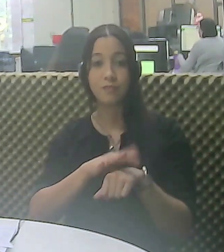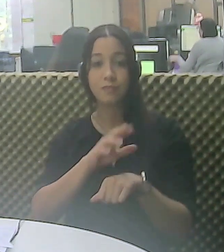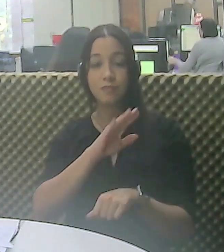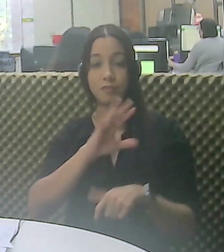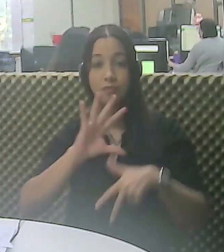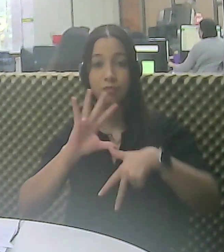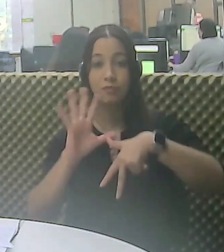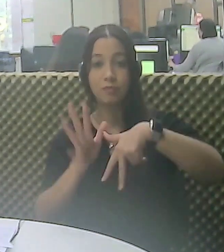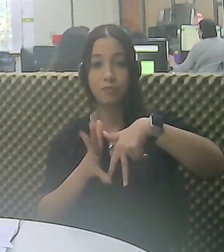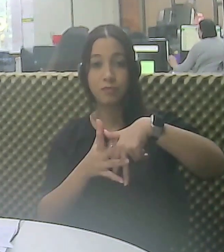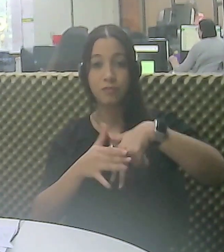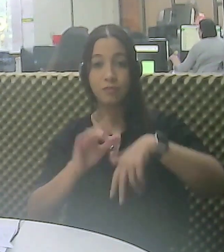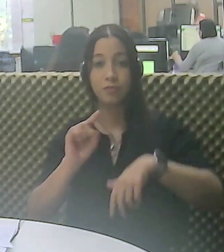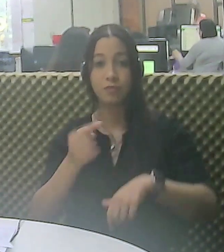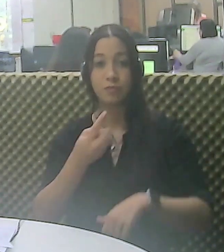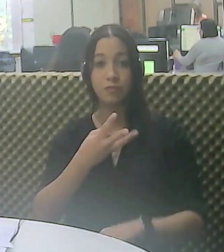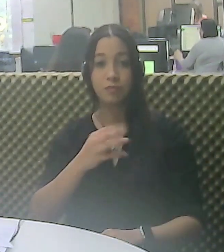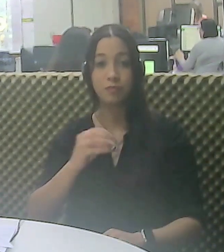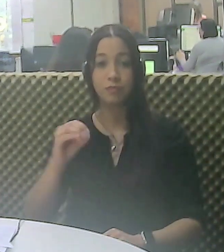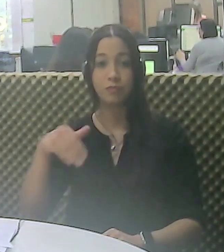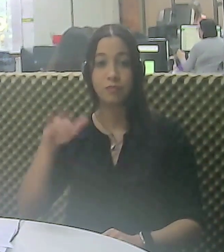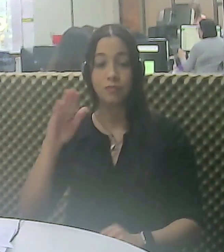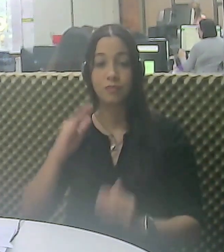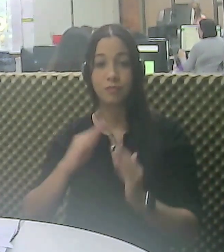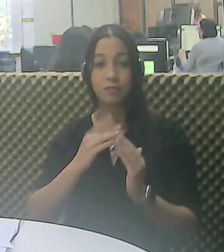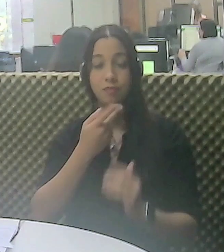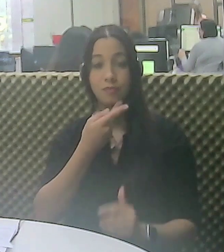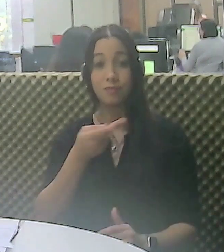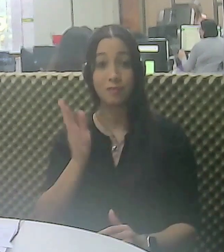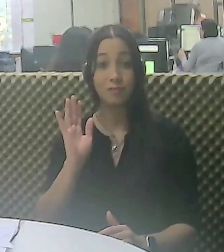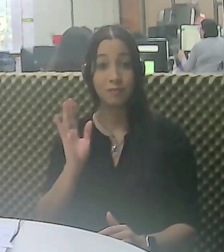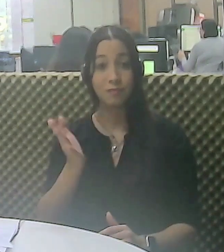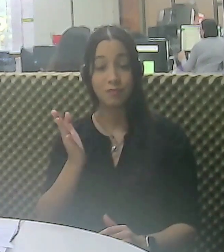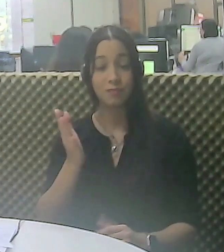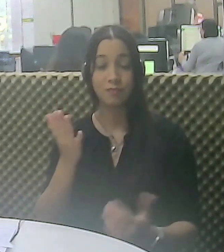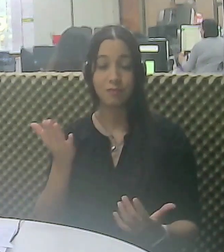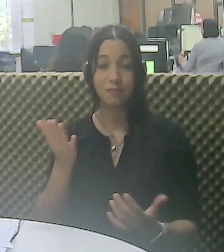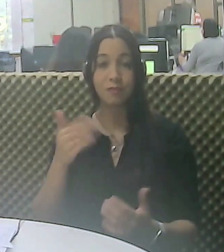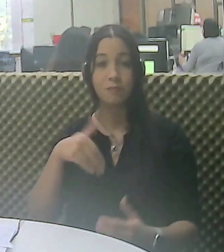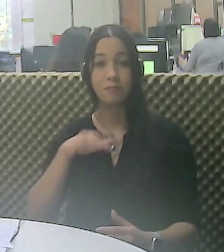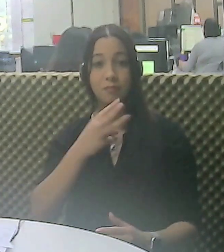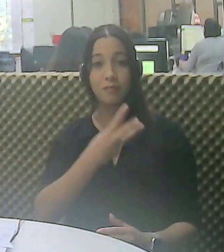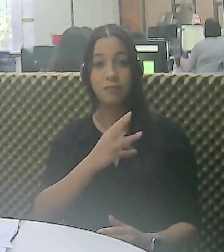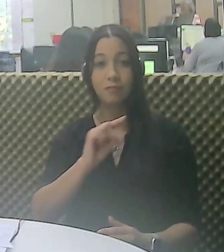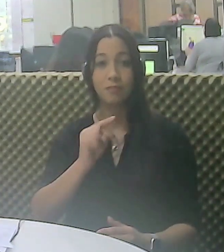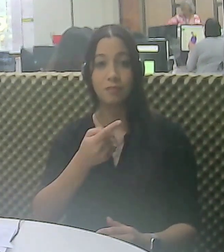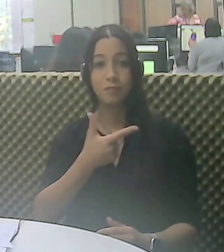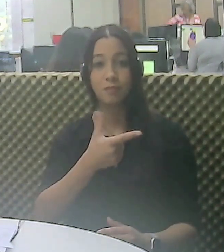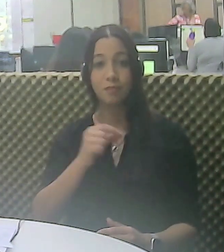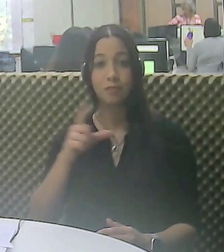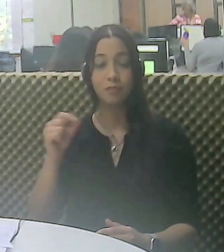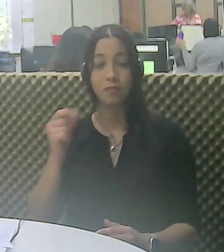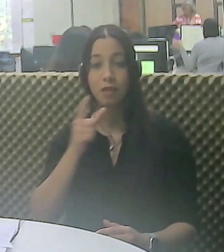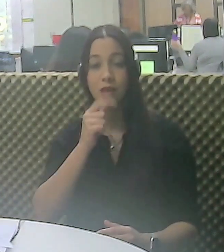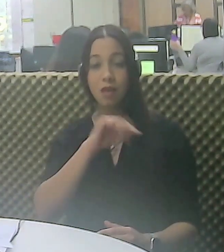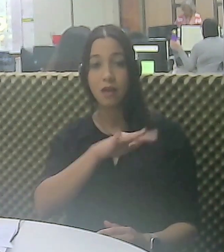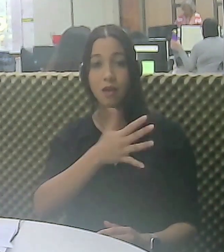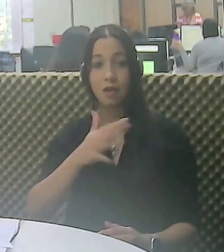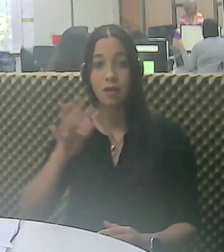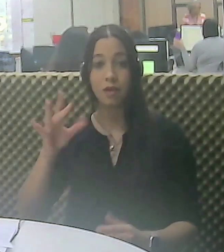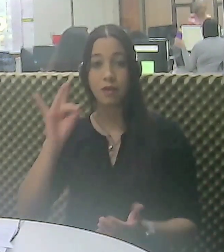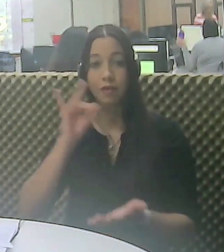zoonoses, mais de 1.300 imóveis já foram vistoriados e, com isso, mais de 3.200 criadouros do